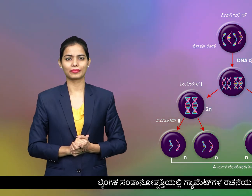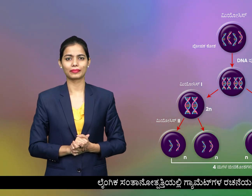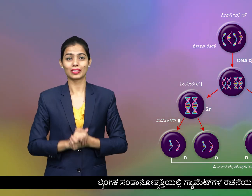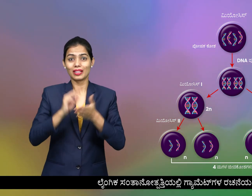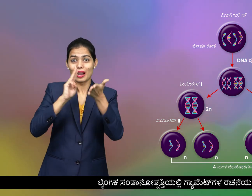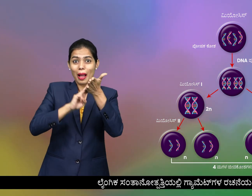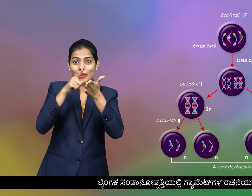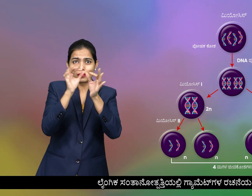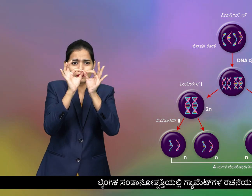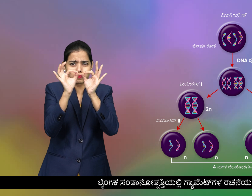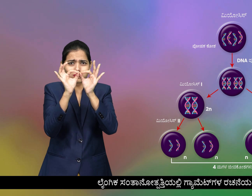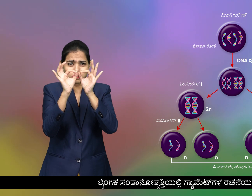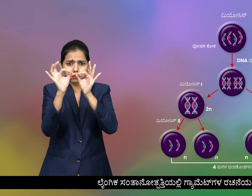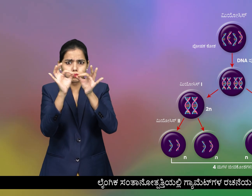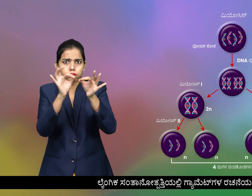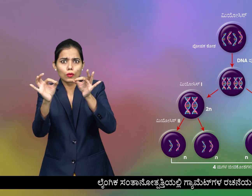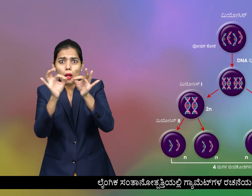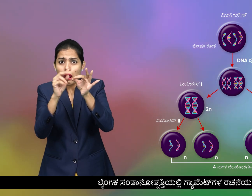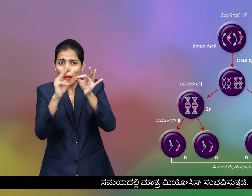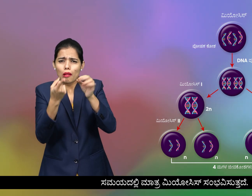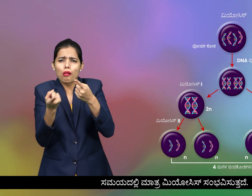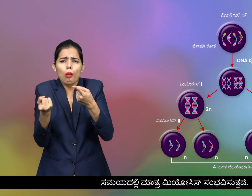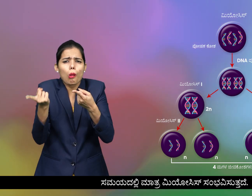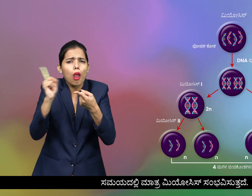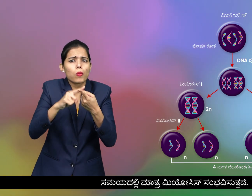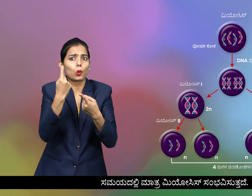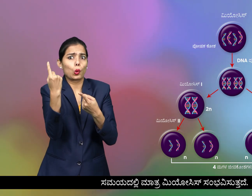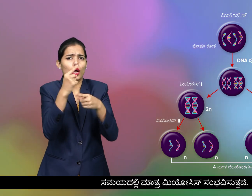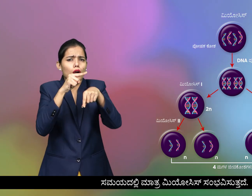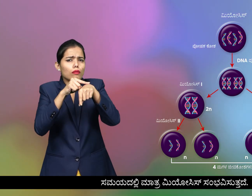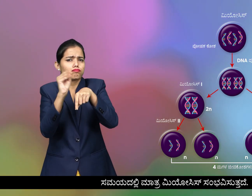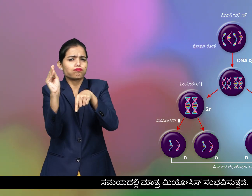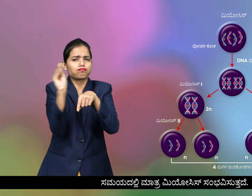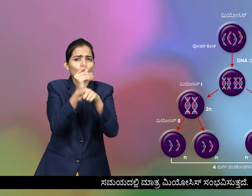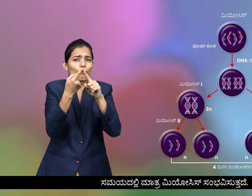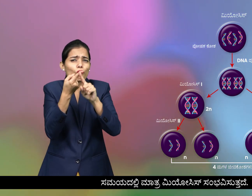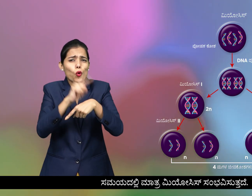ಲೈಂಗಿಕ ಸಂತಾನೋತ್ಪತ್ತಿಯಲ್ಲಿ ಗ್ಯಾಮೆಟ್ಗಳ ರಚನೆಯ ಸಮಯದಲ್ಲಿ ಮಾತ್ರ ಮಿಯೋಸಿಸ್ ಸಂಭವಿಸುತ್ತದೆ.